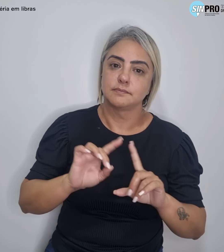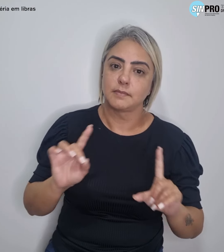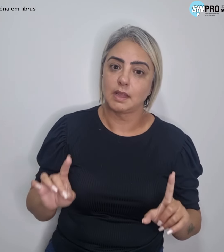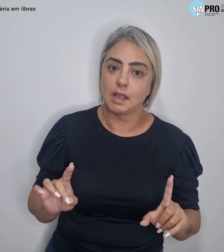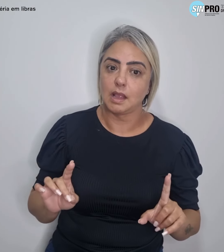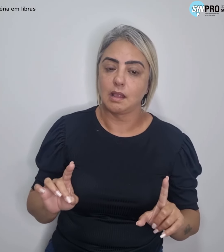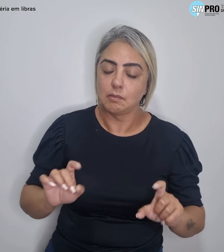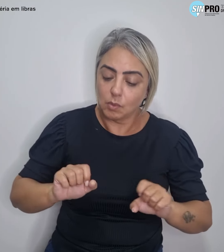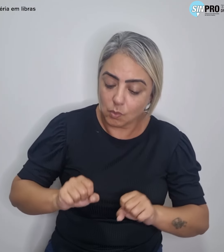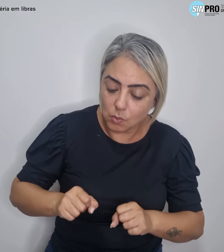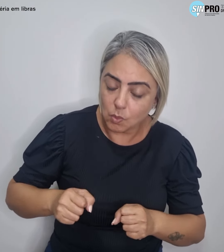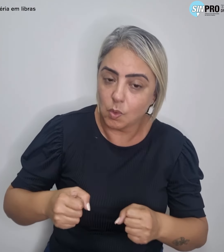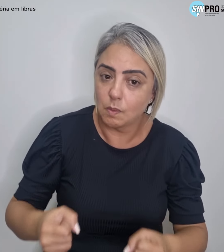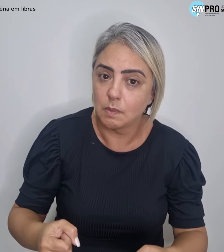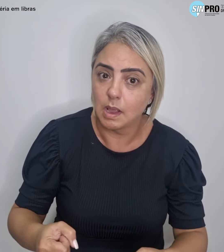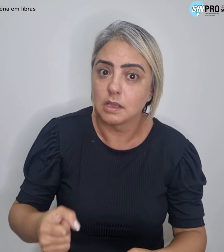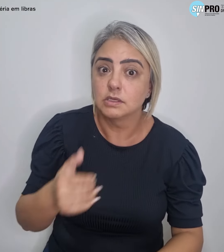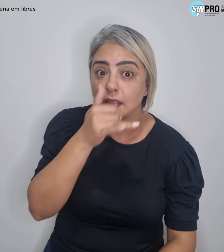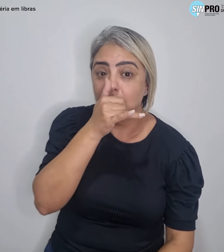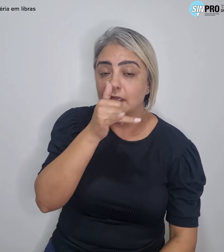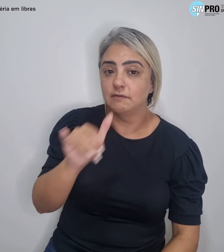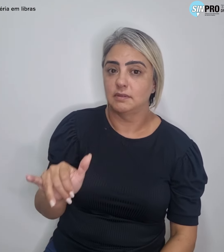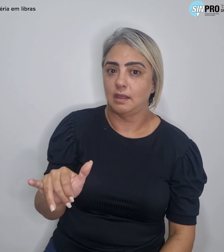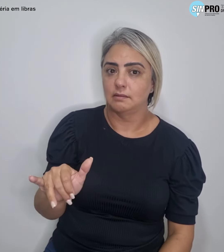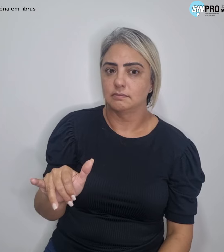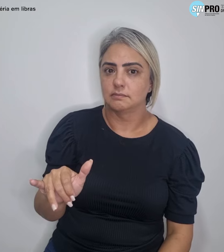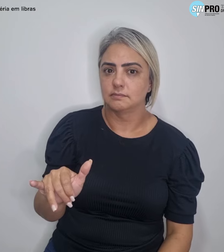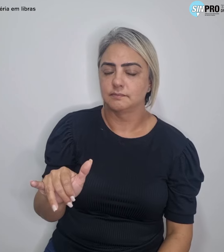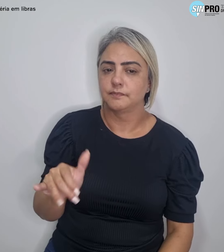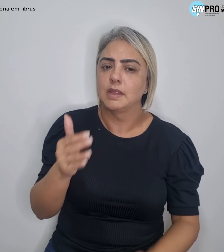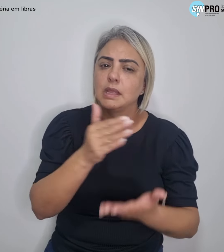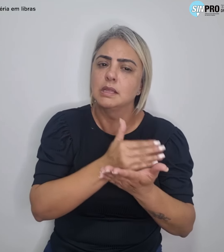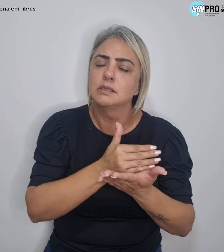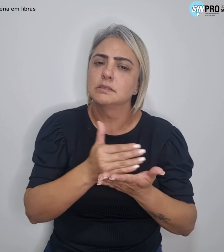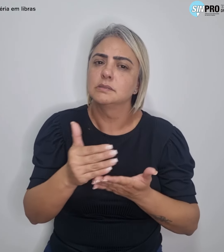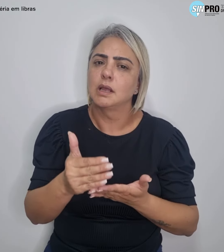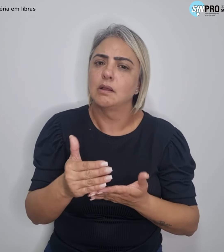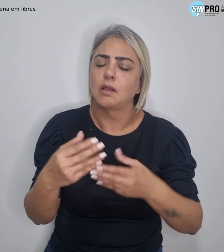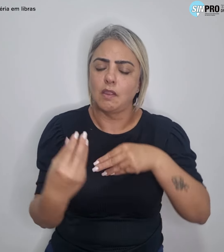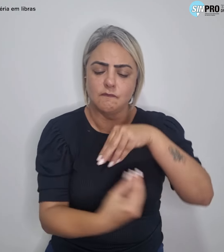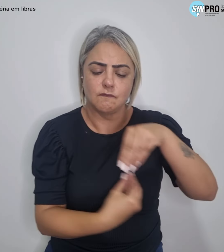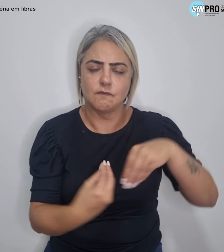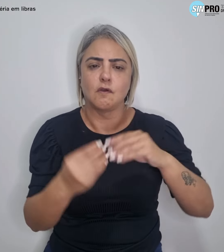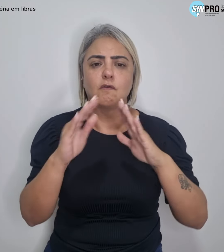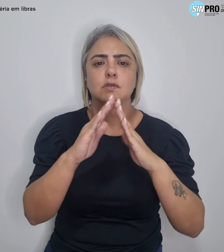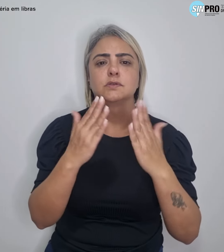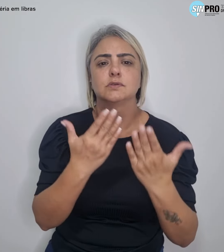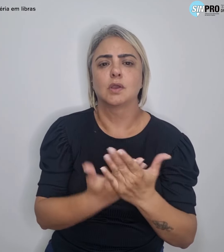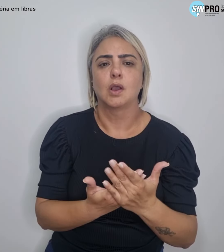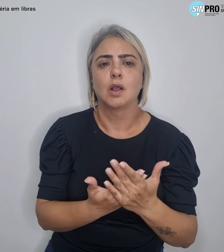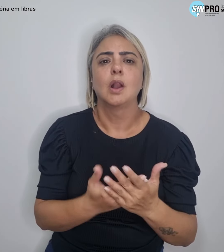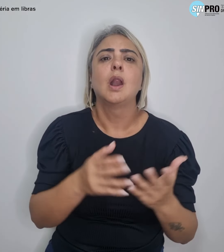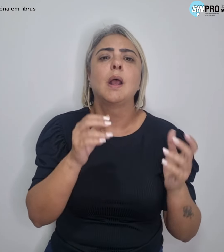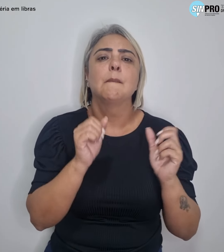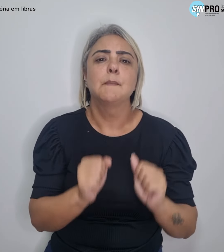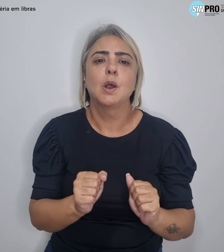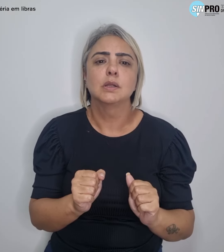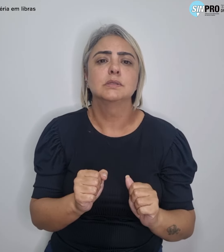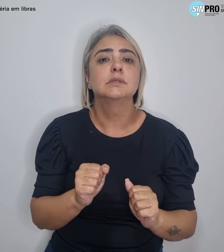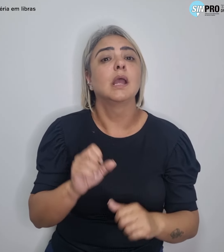combate à prevenção. Iniciativas que envolvam a escola podem ser muito importantes